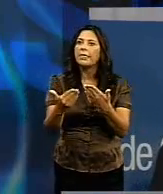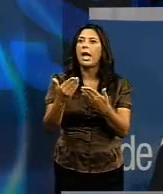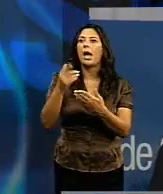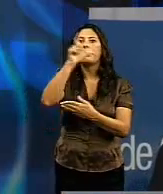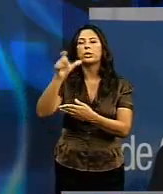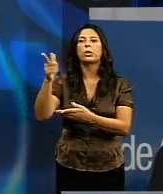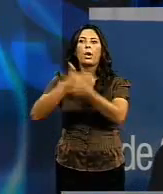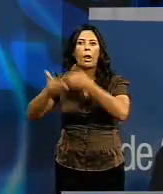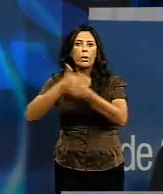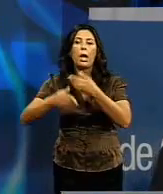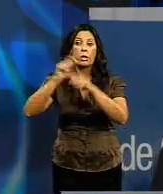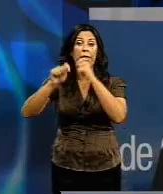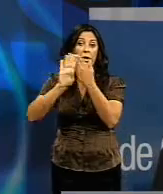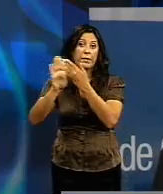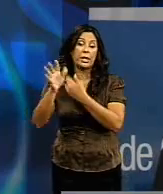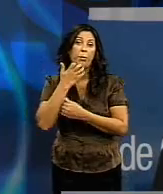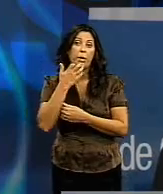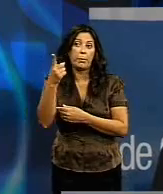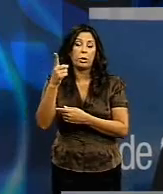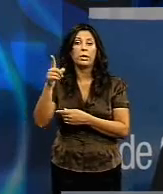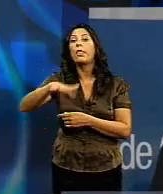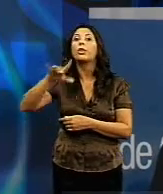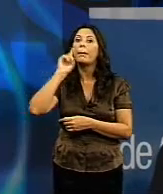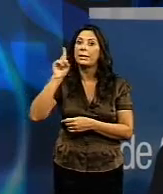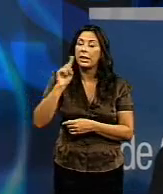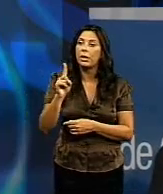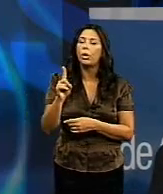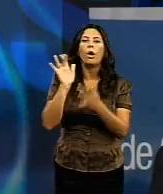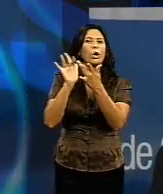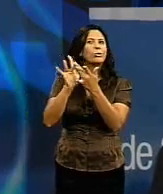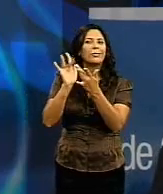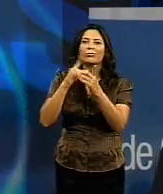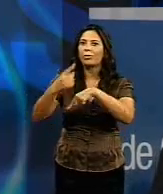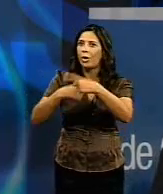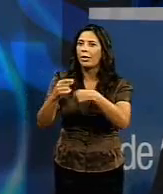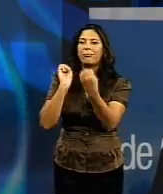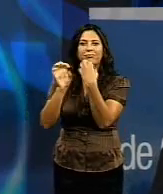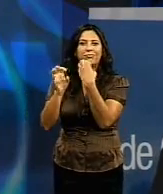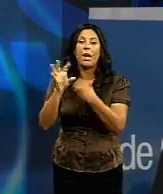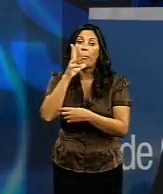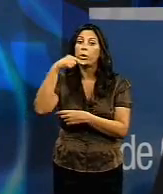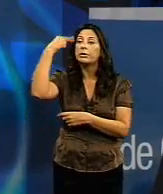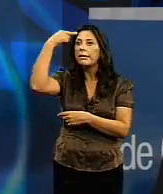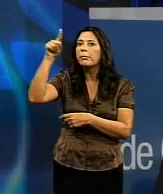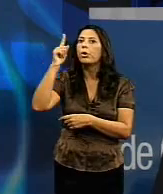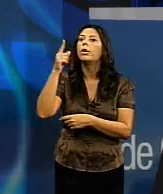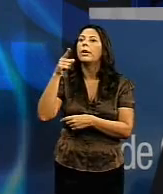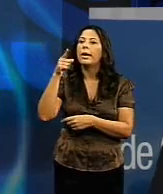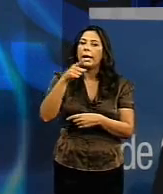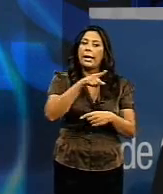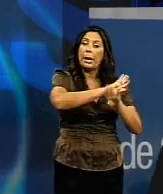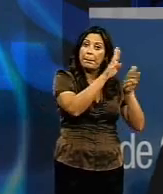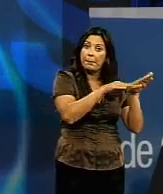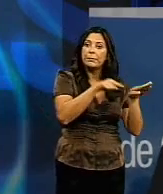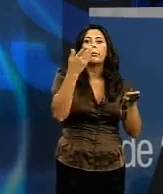del Mentidero, que hemos estado en un permanente contacto todos los días, porque sabíamos que era un equipamiento muy necesario para ellos. Se han